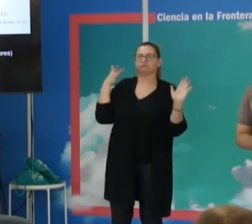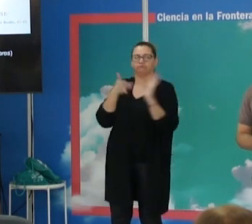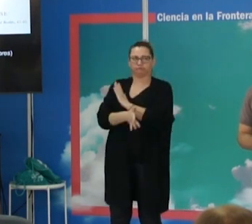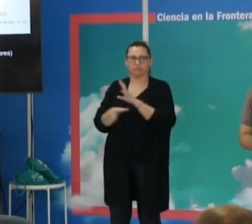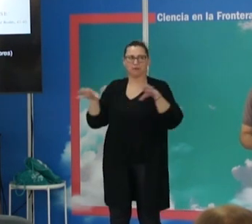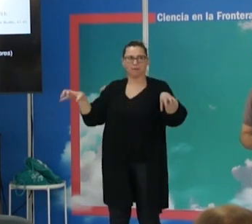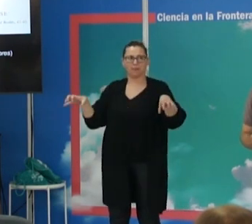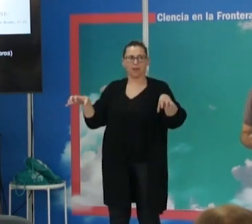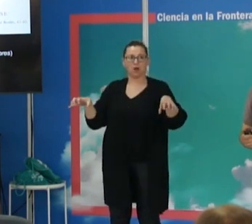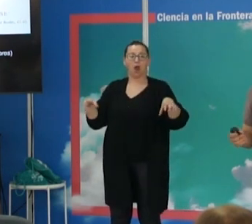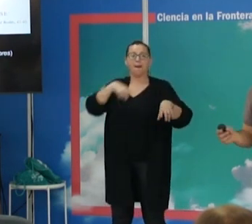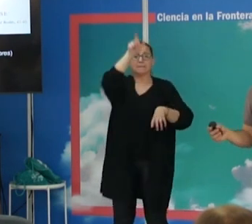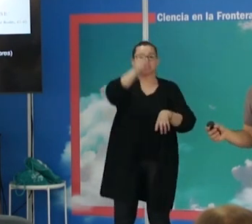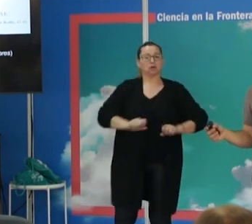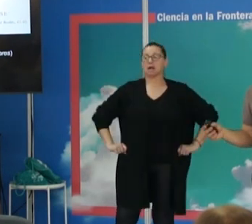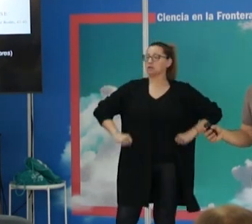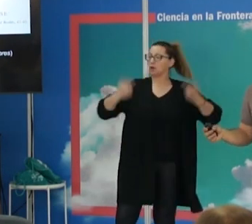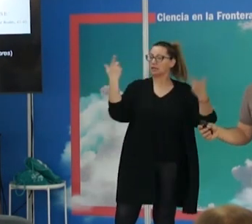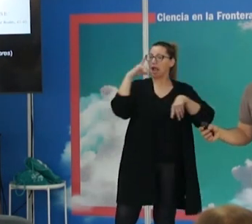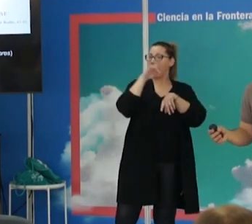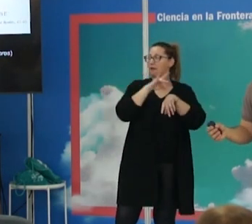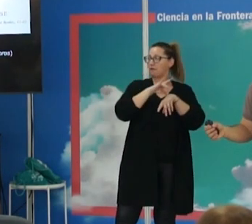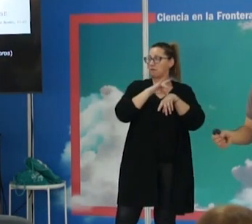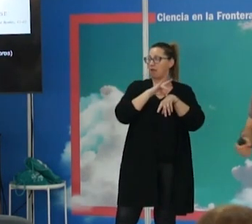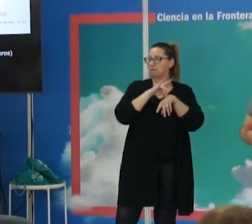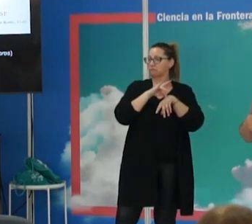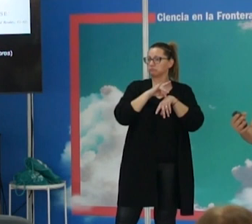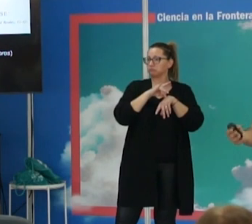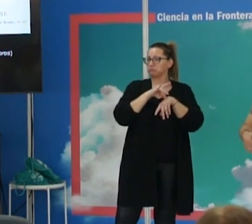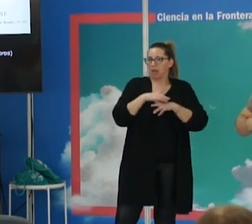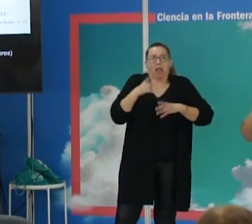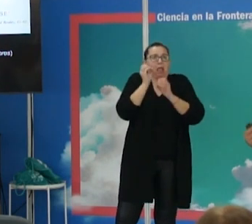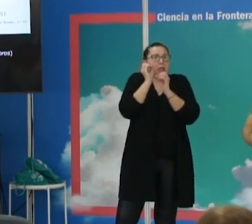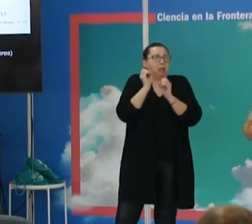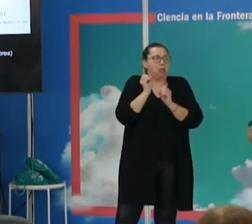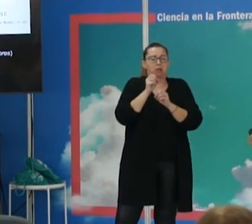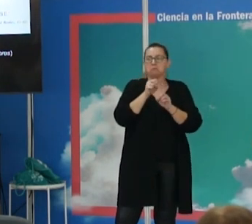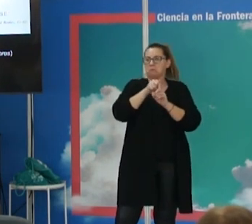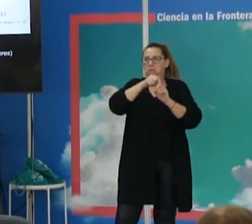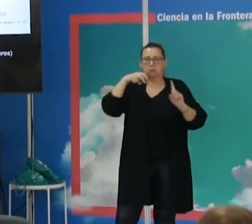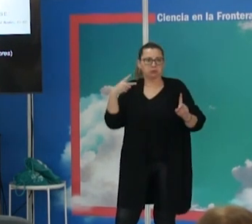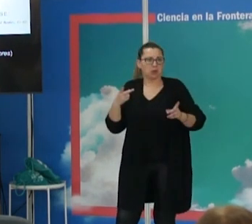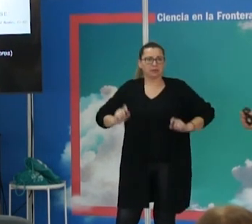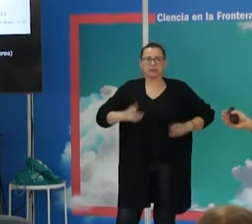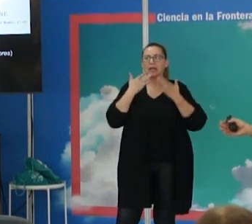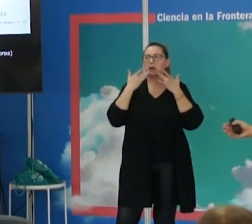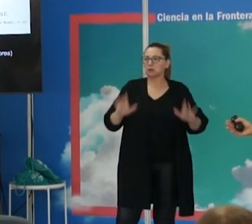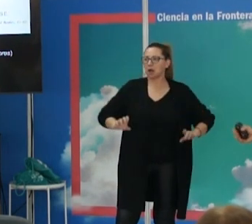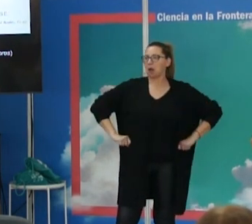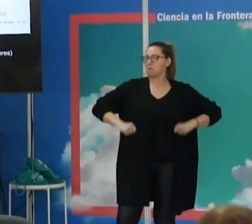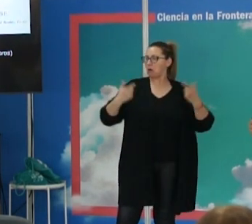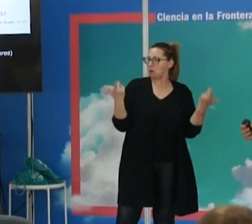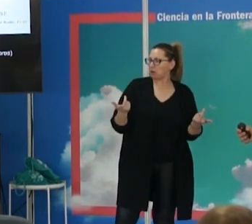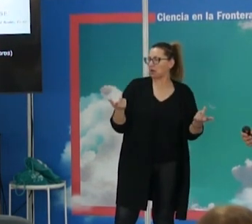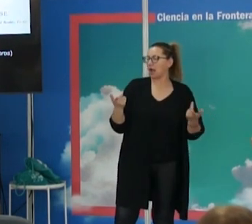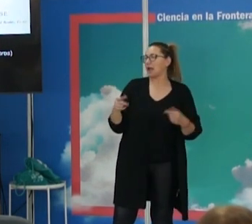punto de vista, los naturalistas, que consideran que la enfermedad es una cuestión estrictamente biológica, objetiva, científica, y otra corriente,